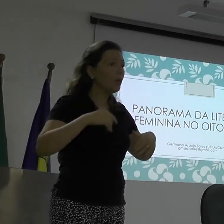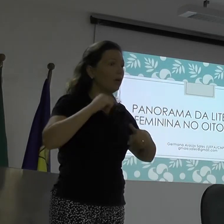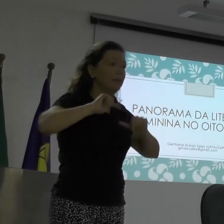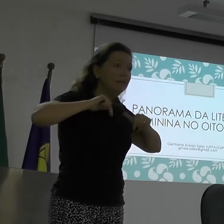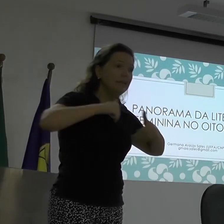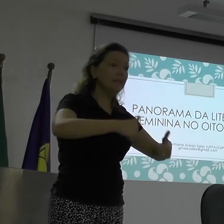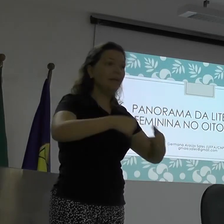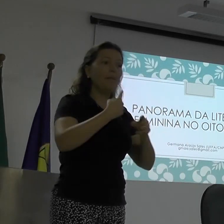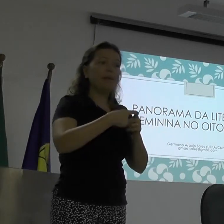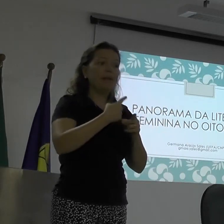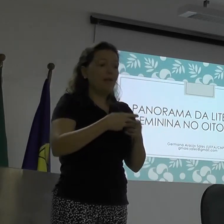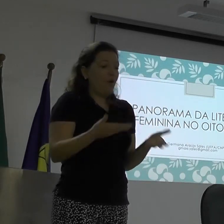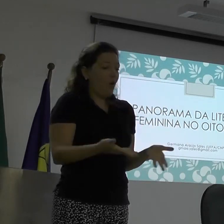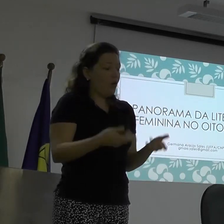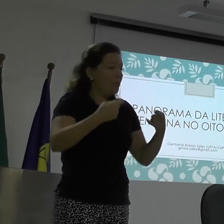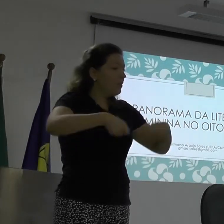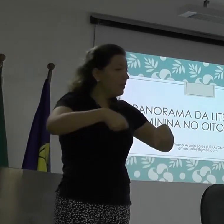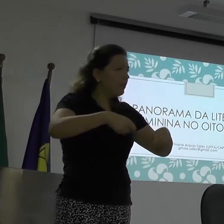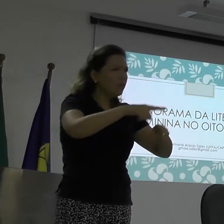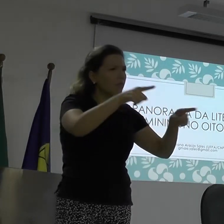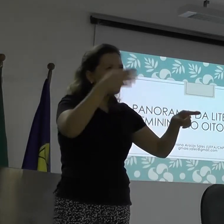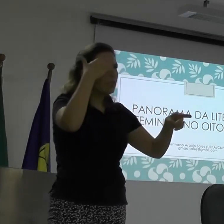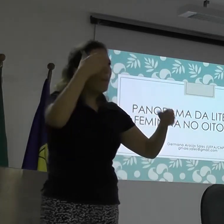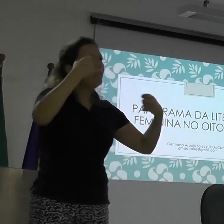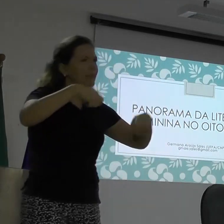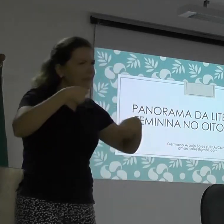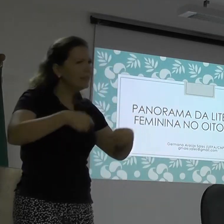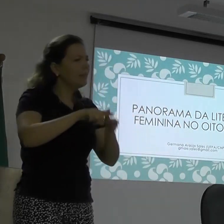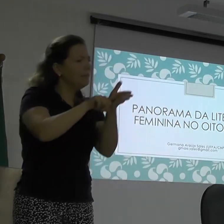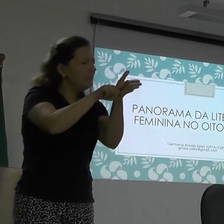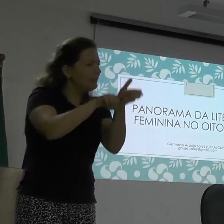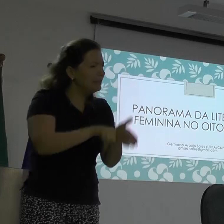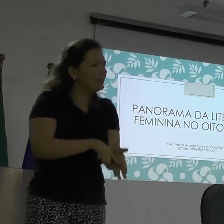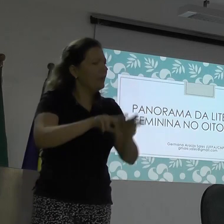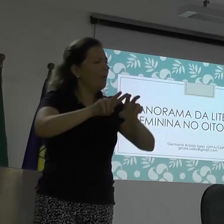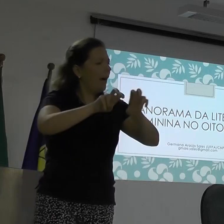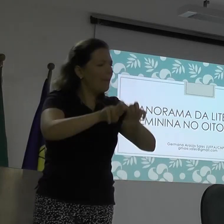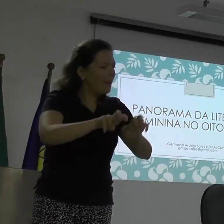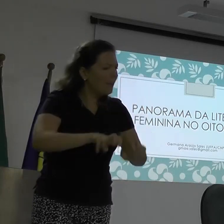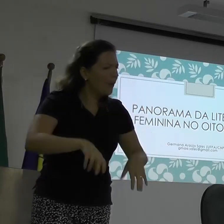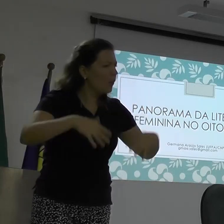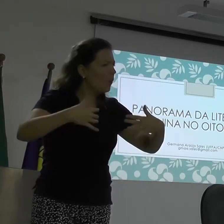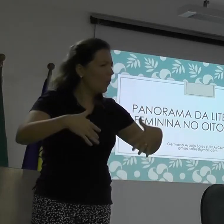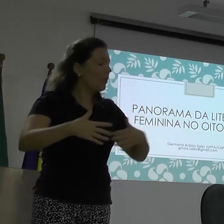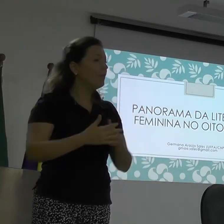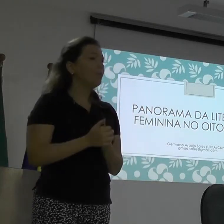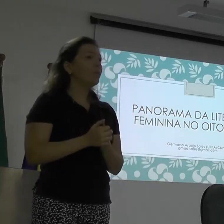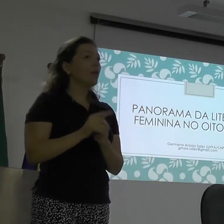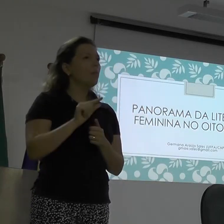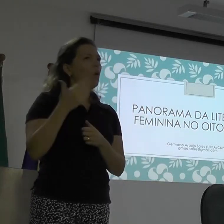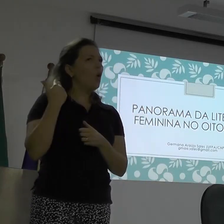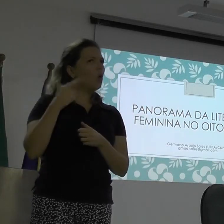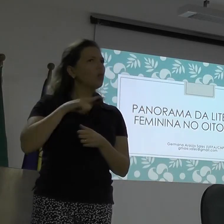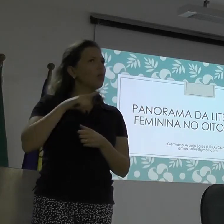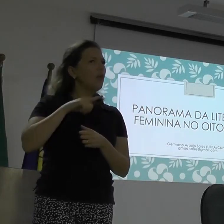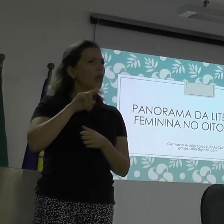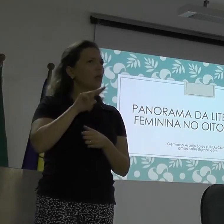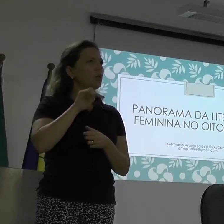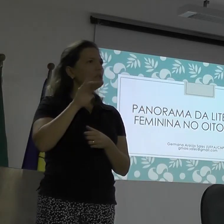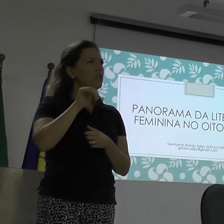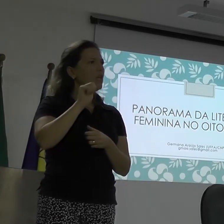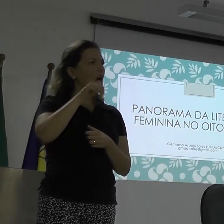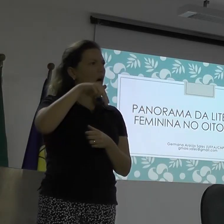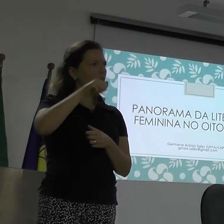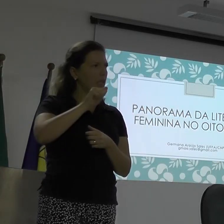requer, hoje a gente já sabe que requer uma pesquisa muito maior. Eu acho que a última que a gente tem é a da Luciana